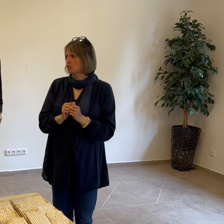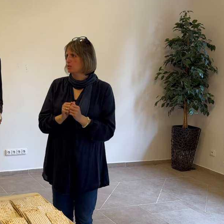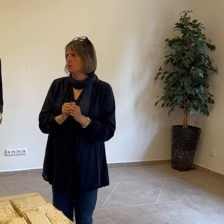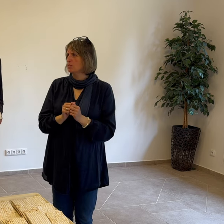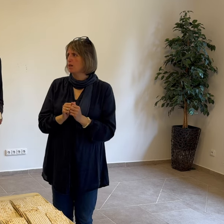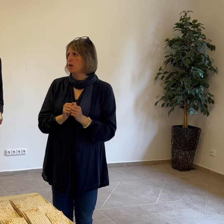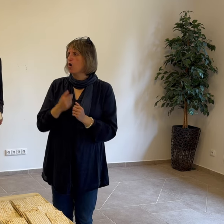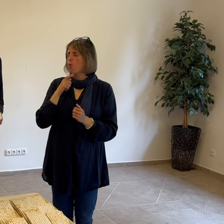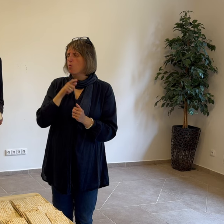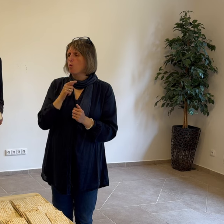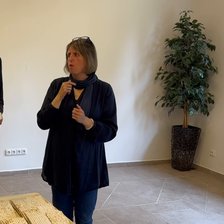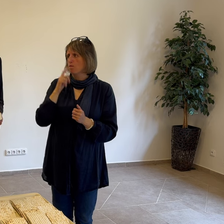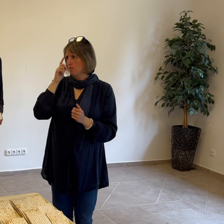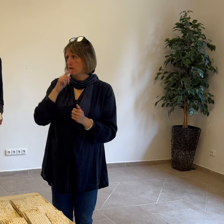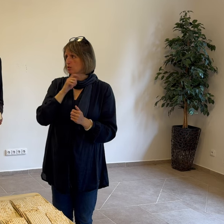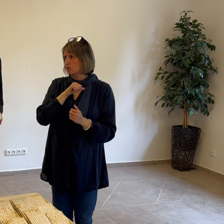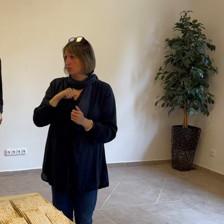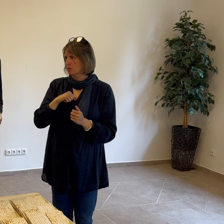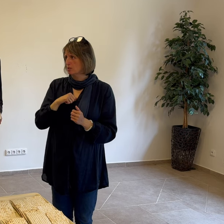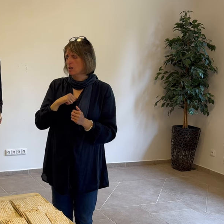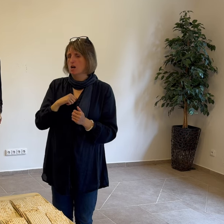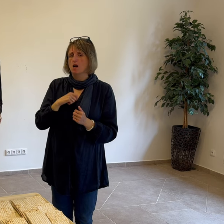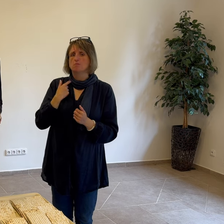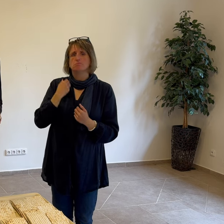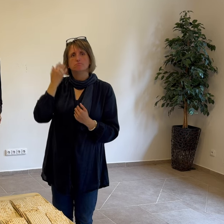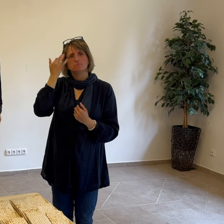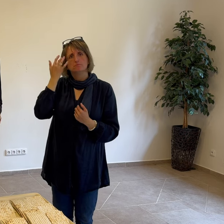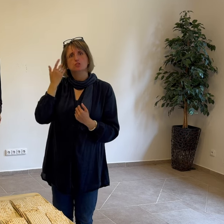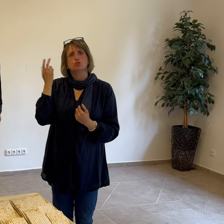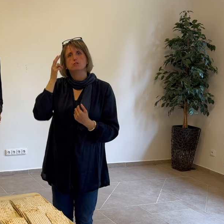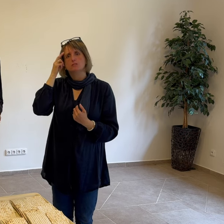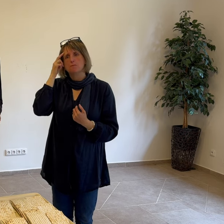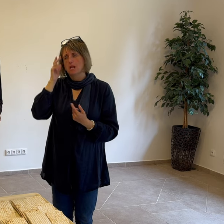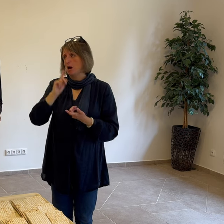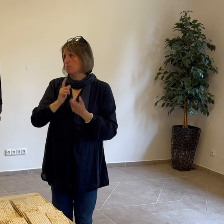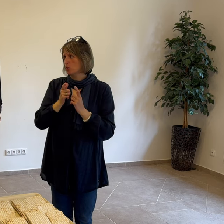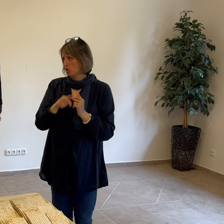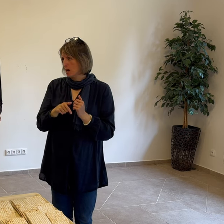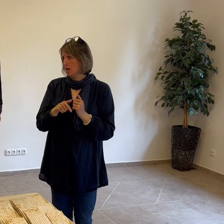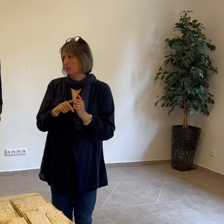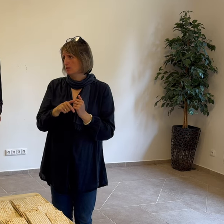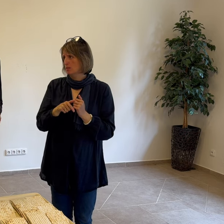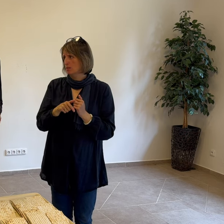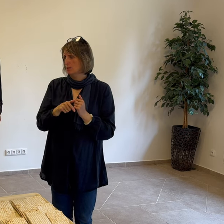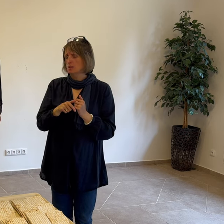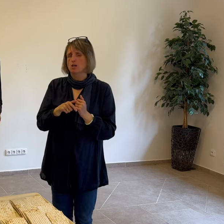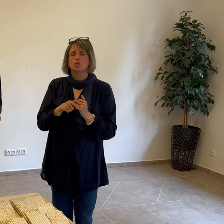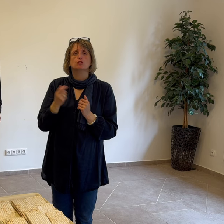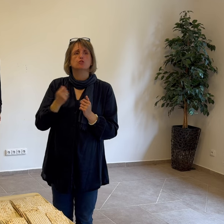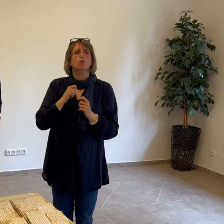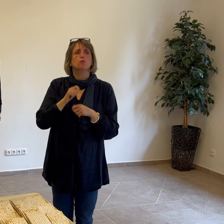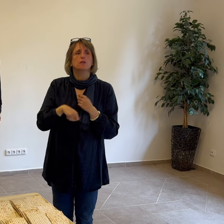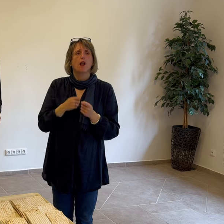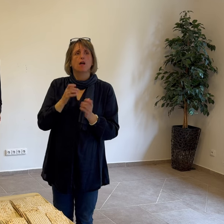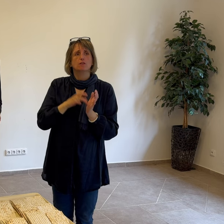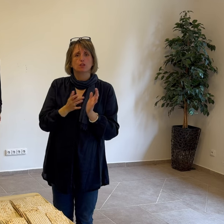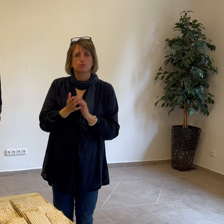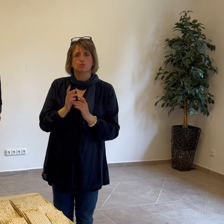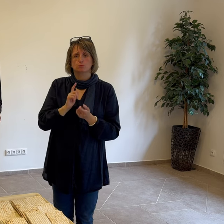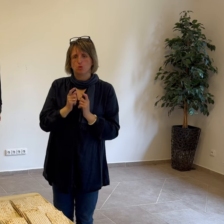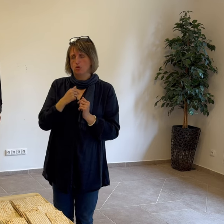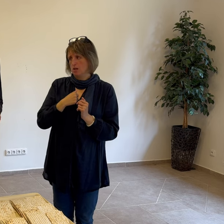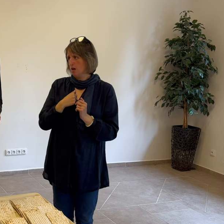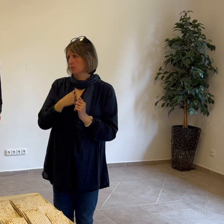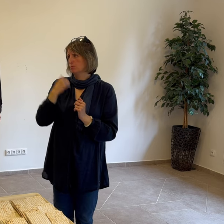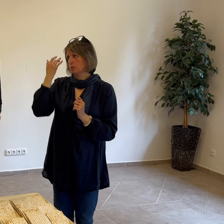uvažujete nad tím co to znamená pro nás co chce Kristus udělat pro nás v tuto chvíli